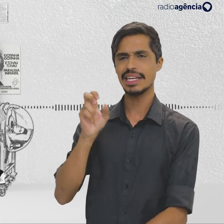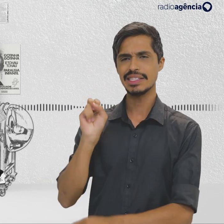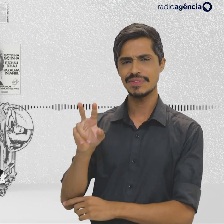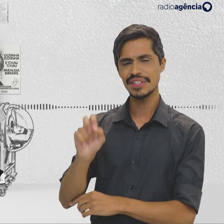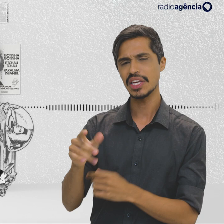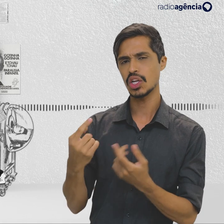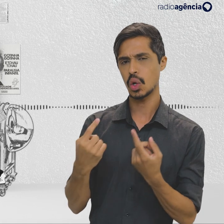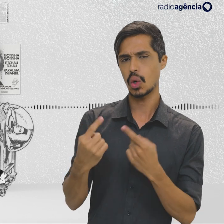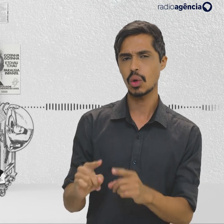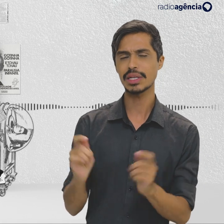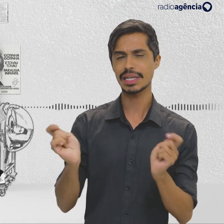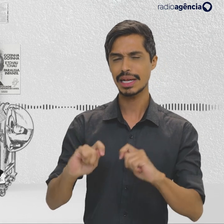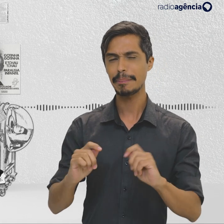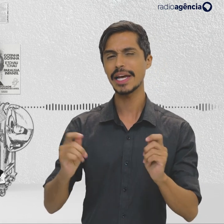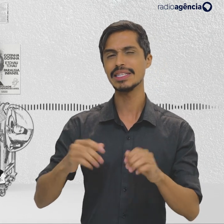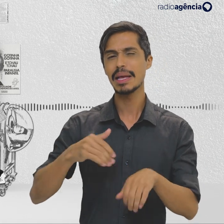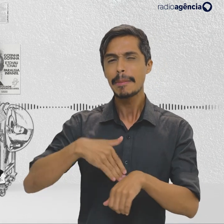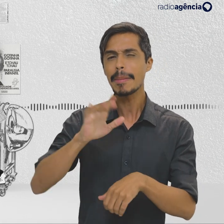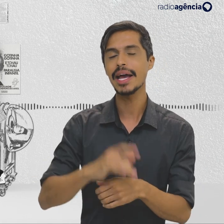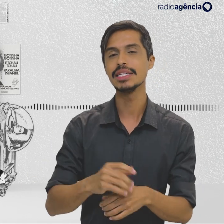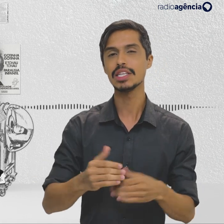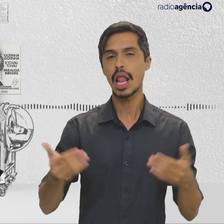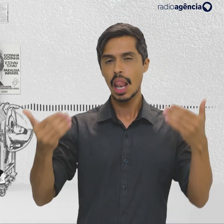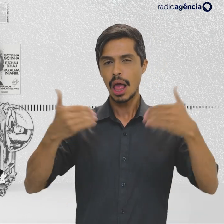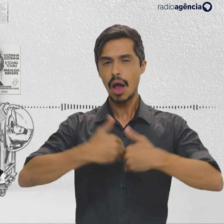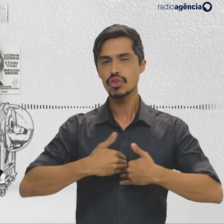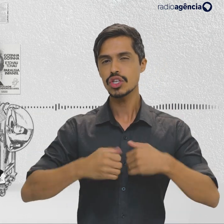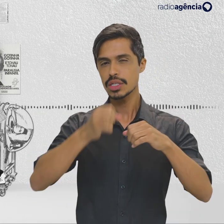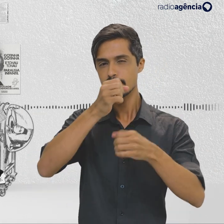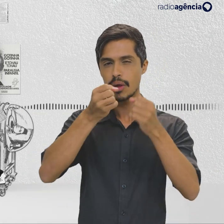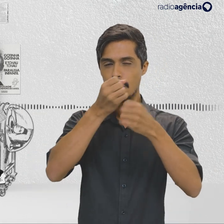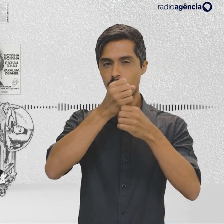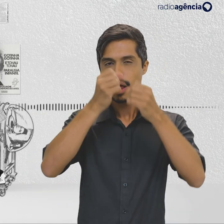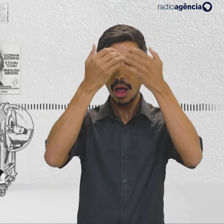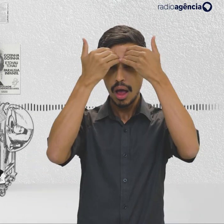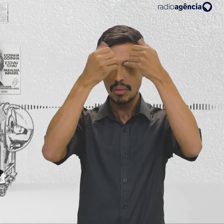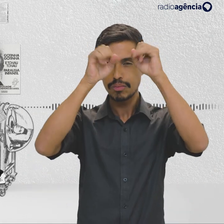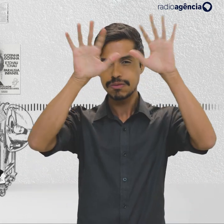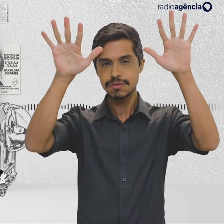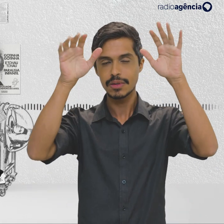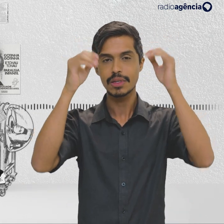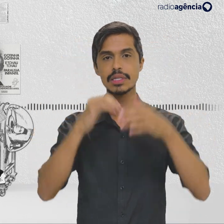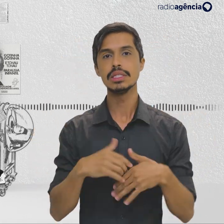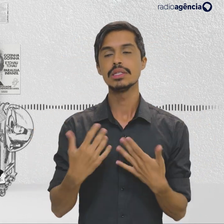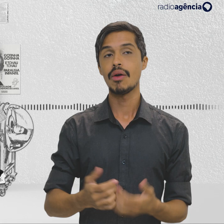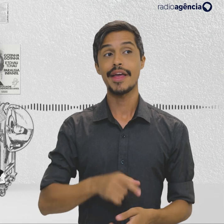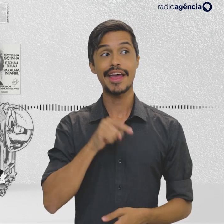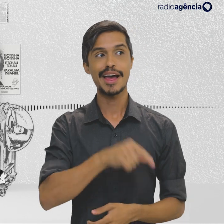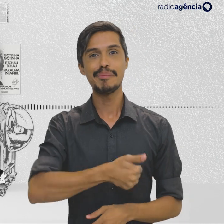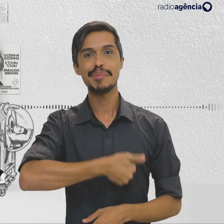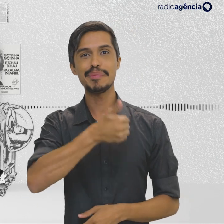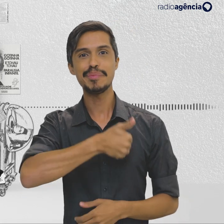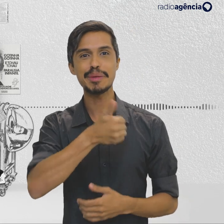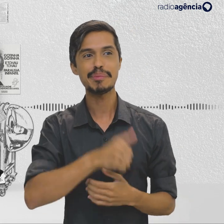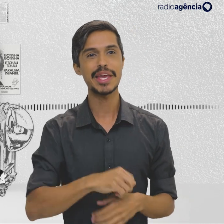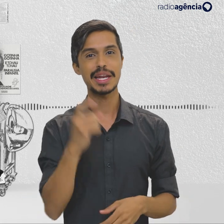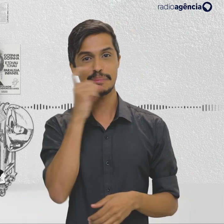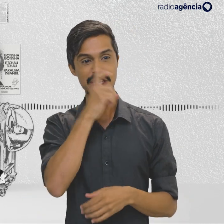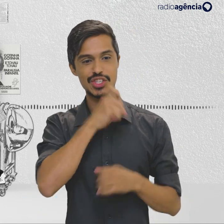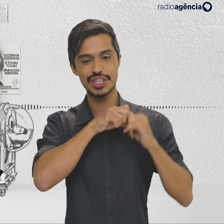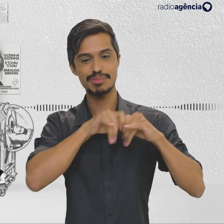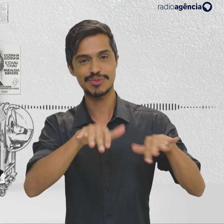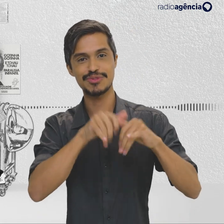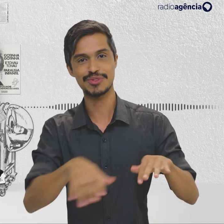aumenta as chances de autismo a associação entre as vacinas e o autismo foi a primeira fake News divulgada pelo